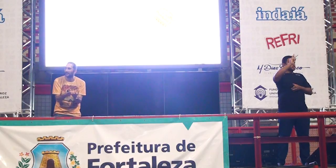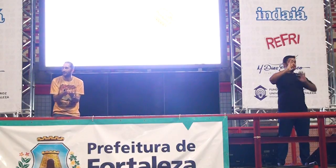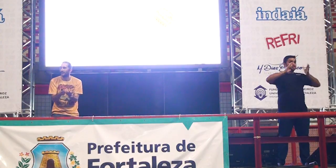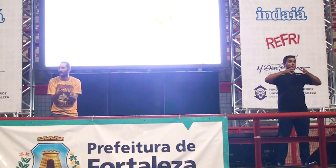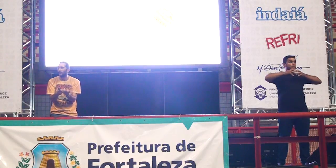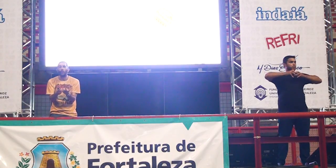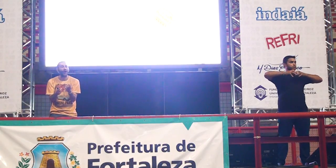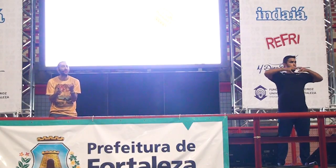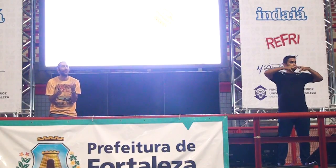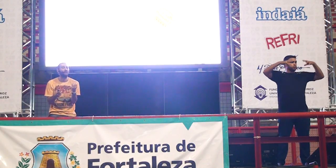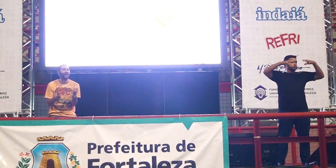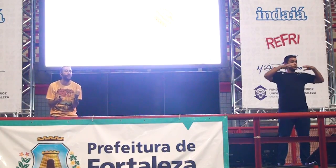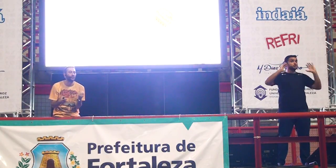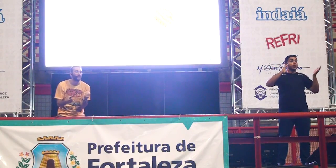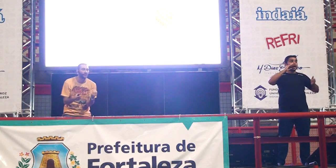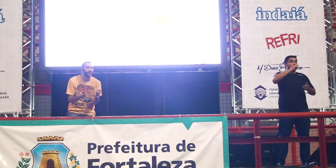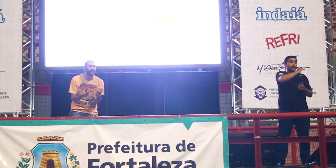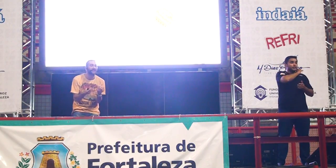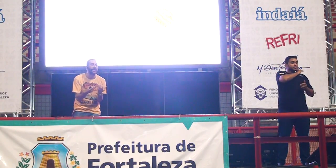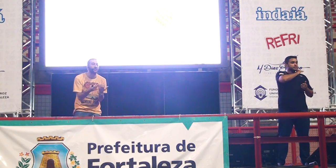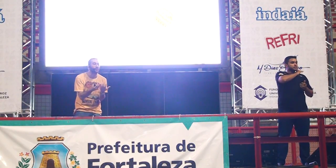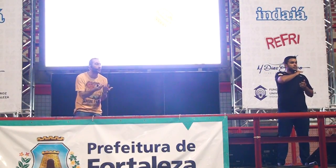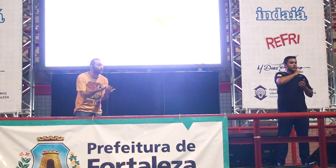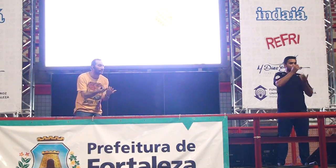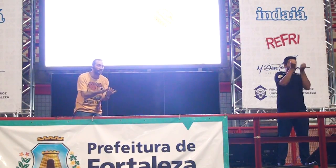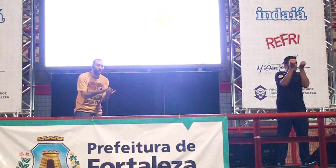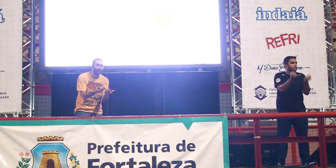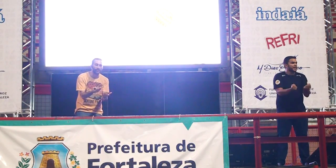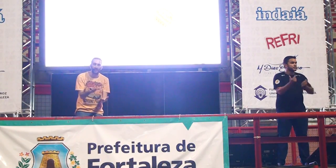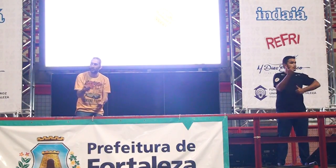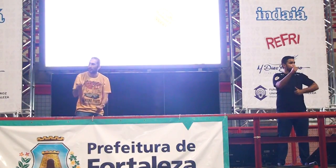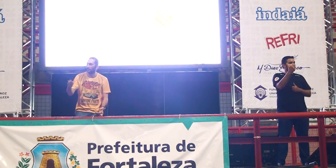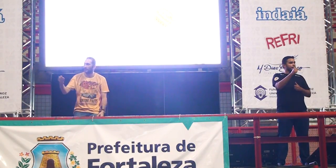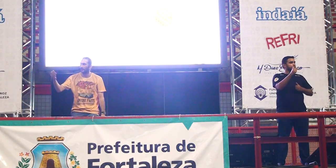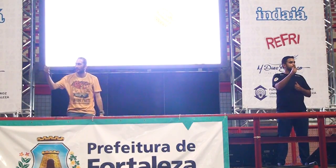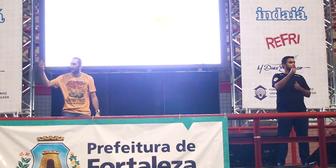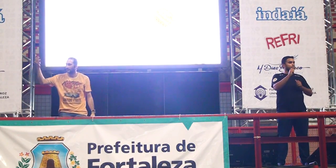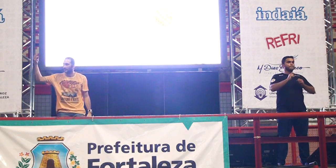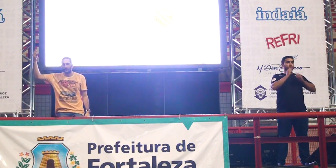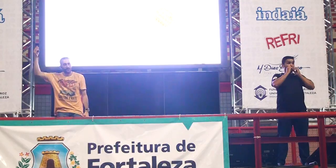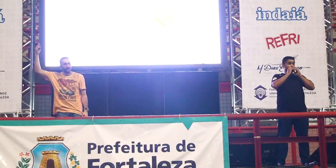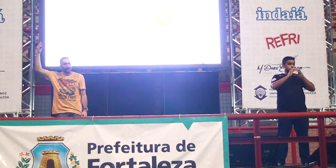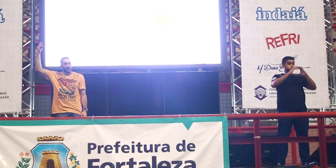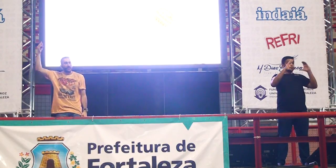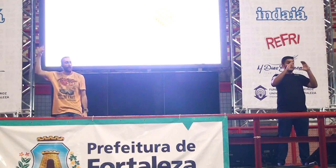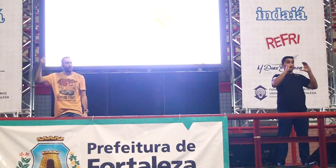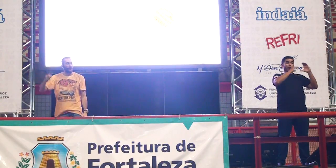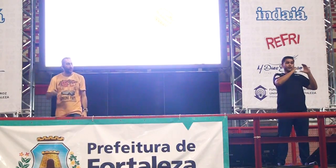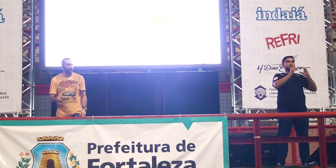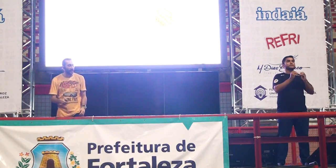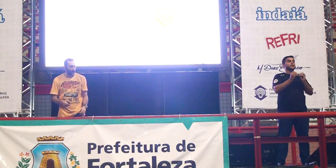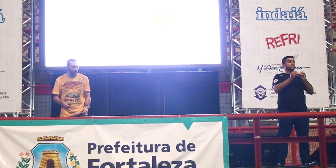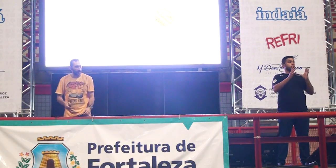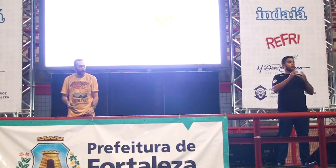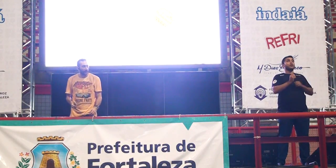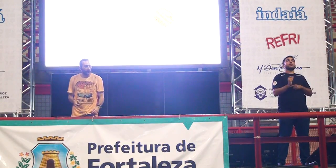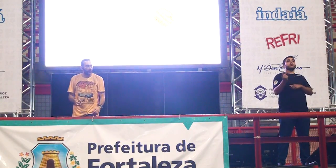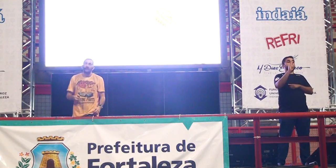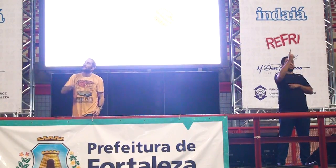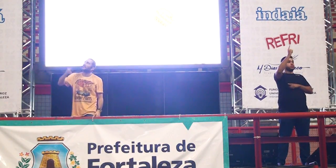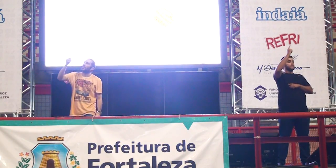dilatadas. O ar está menos denso, por isso que ele sobe. Então minha pergunta